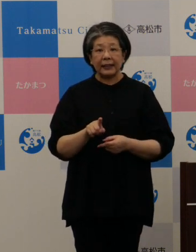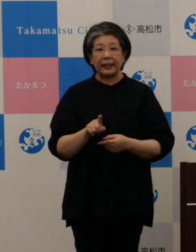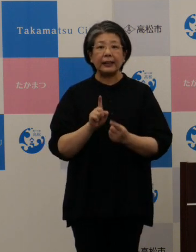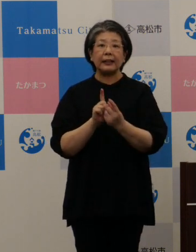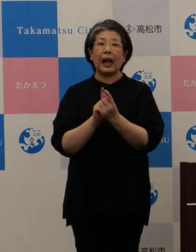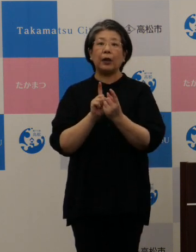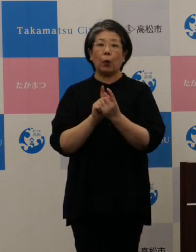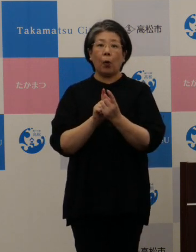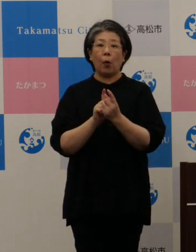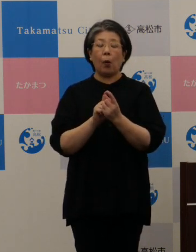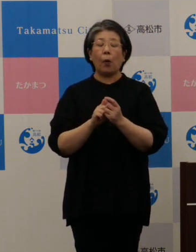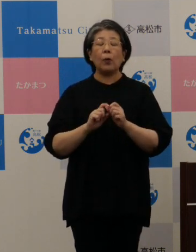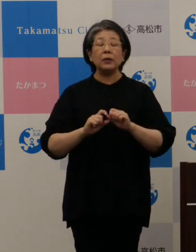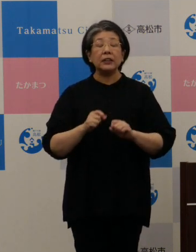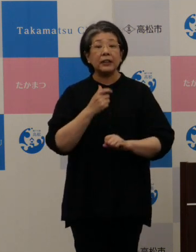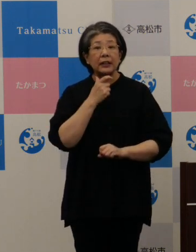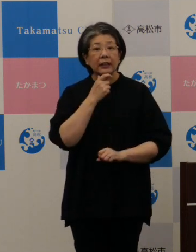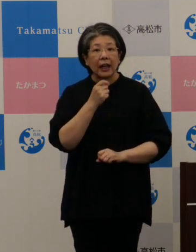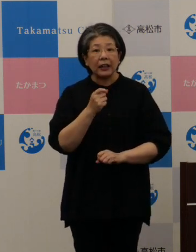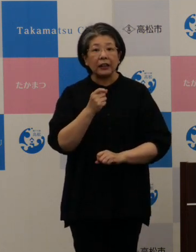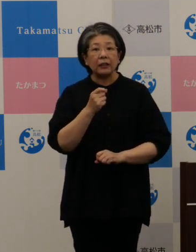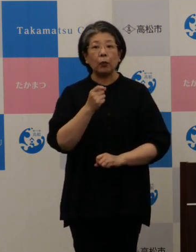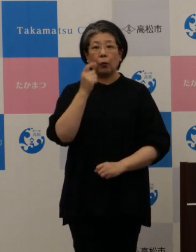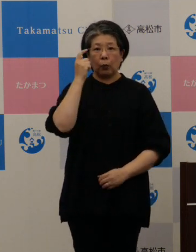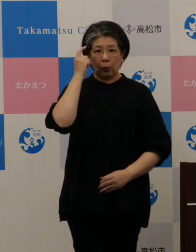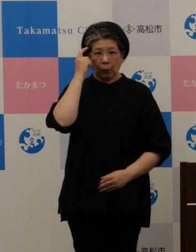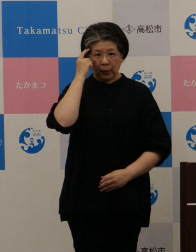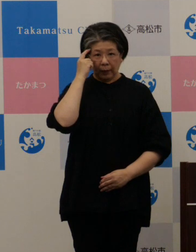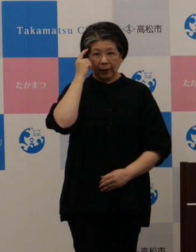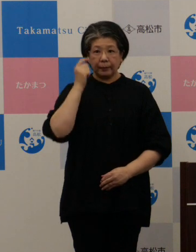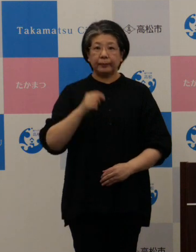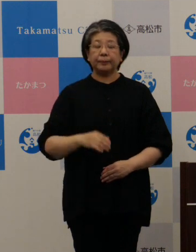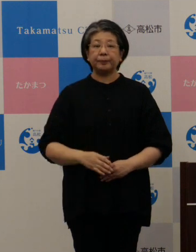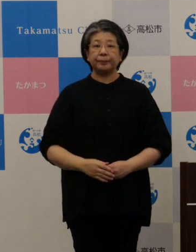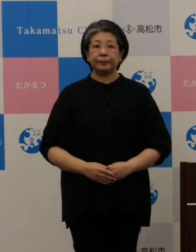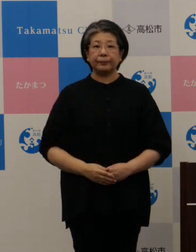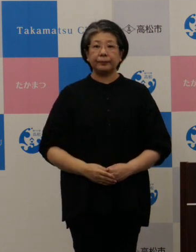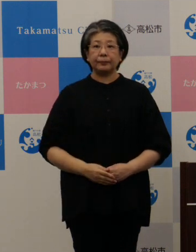で考えておるところでございます。